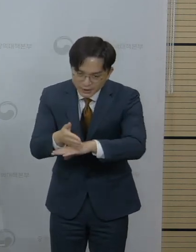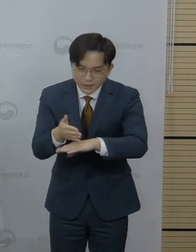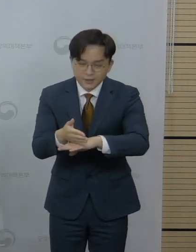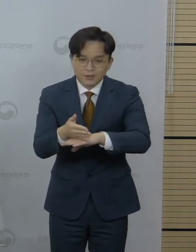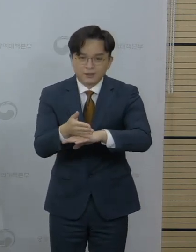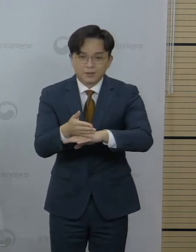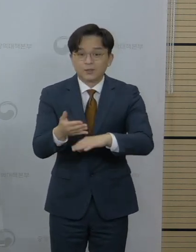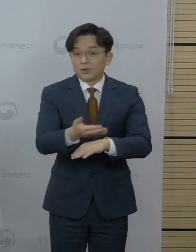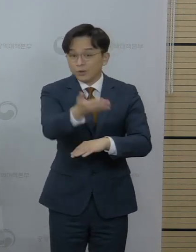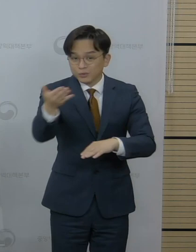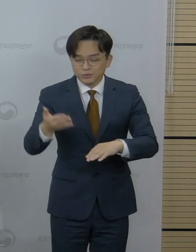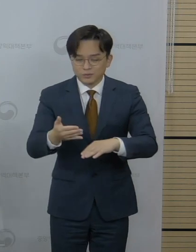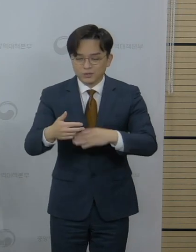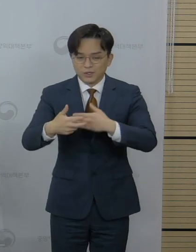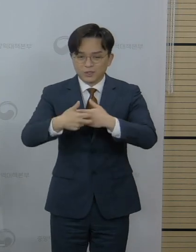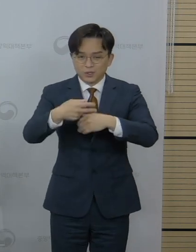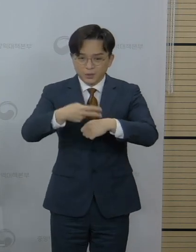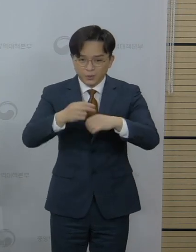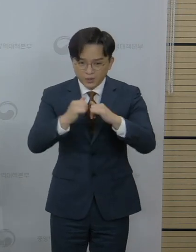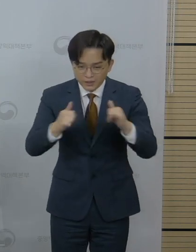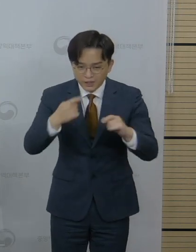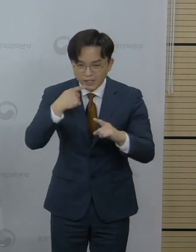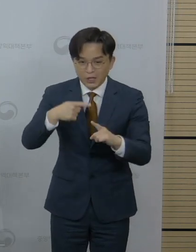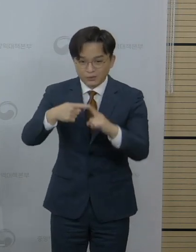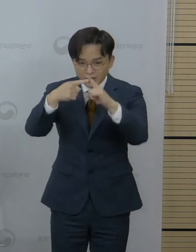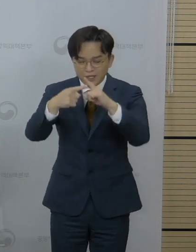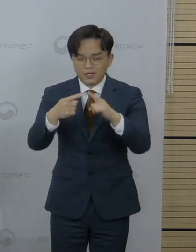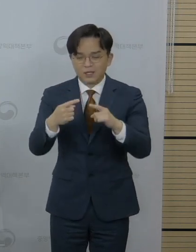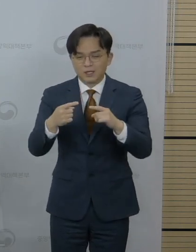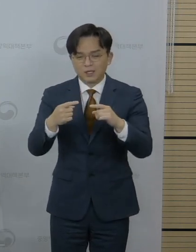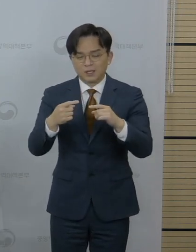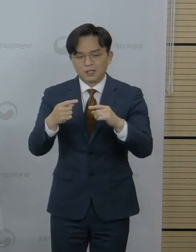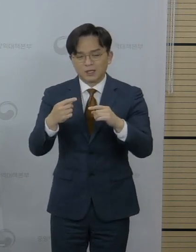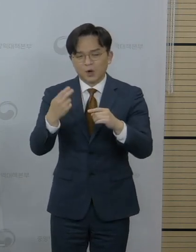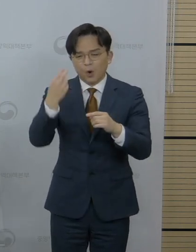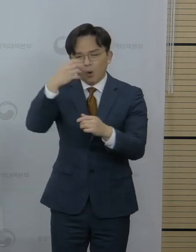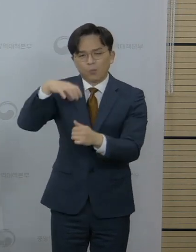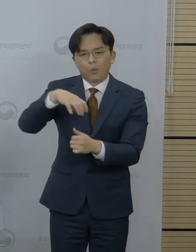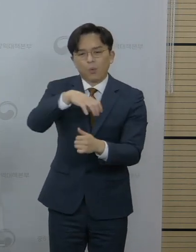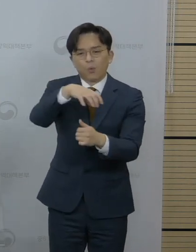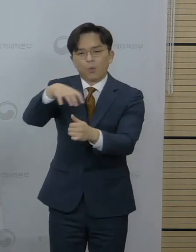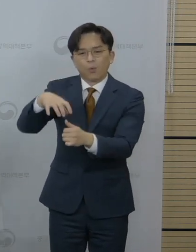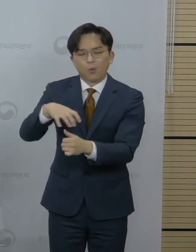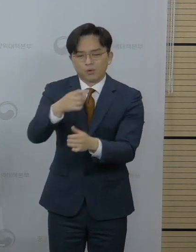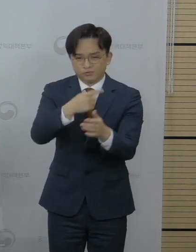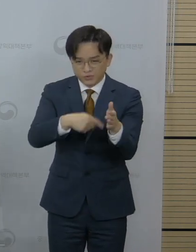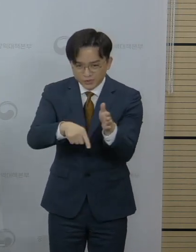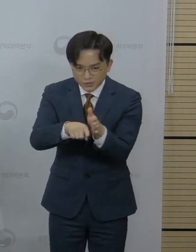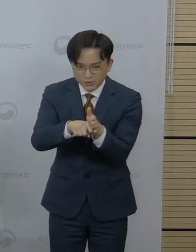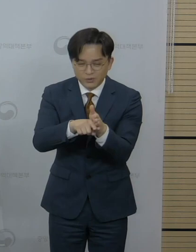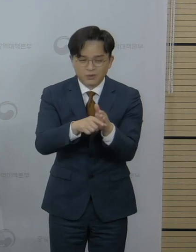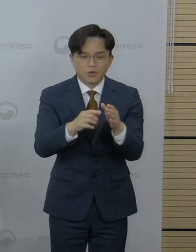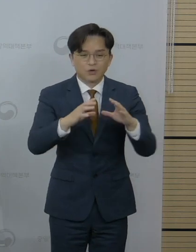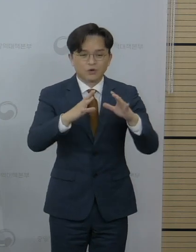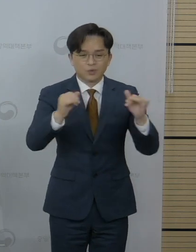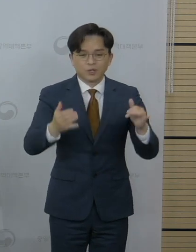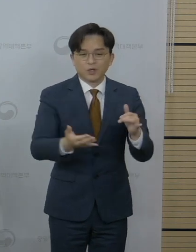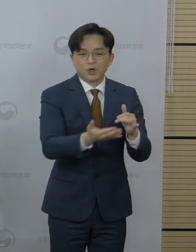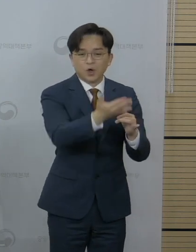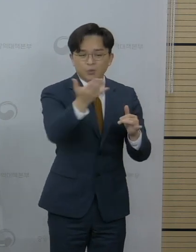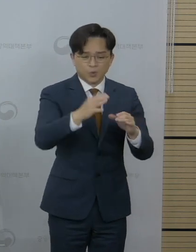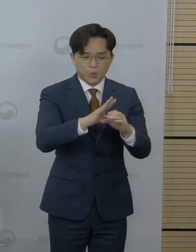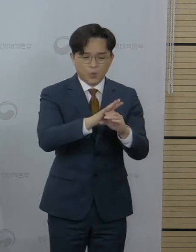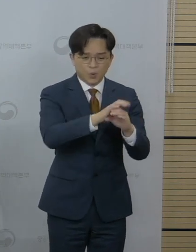의료인을 보호하는 데 국민들께서도 함께 해 주시기 바랍니다. 의료 인력과 자원을 지키는 것이 곧 코로나19